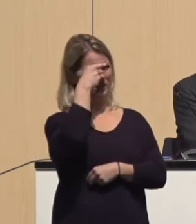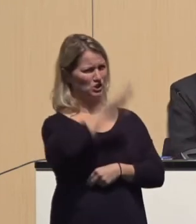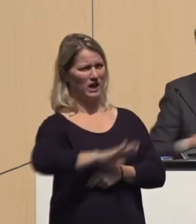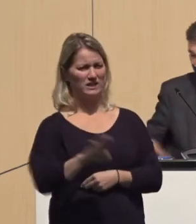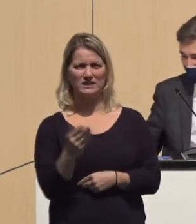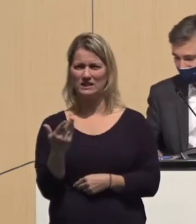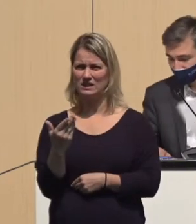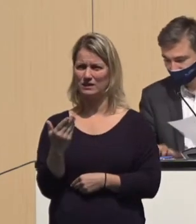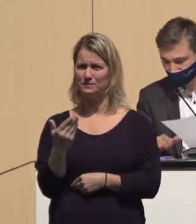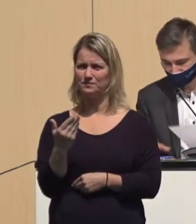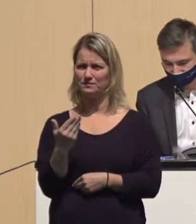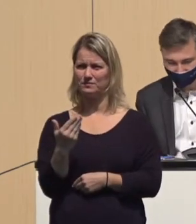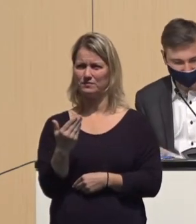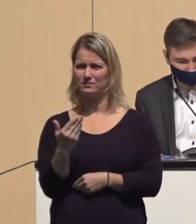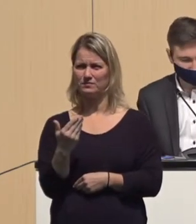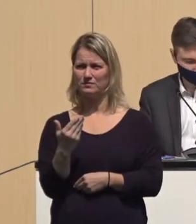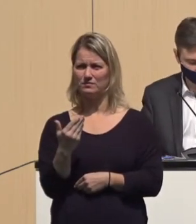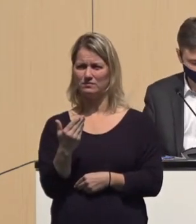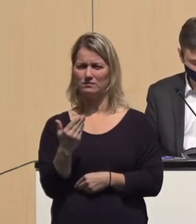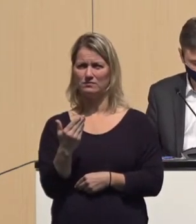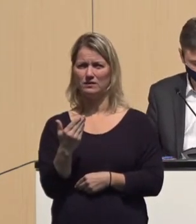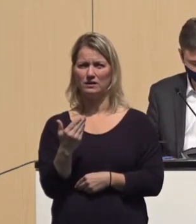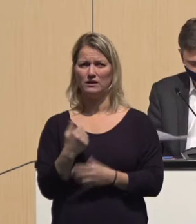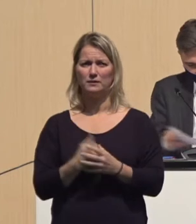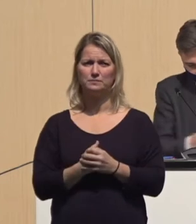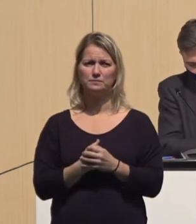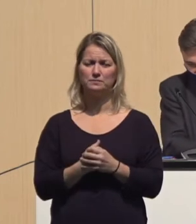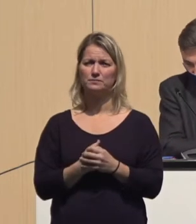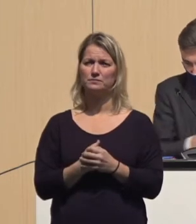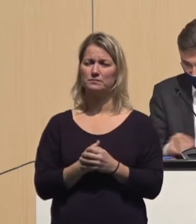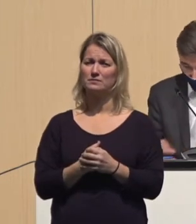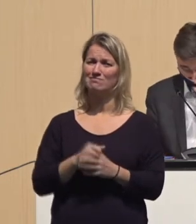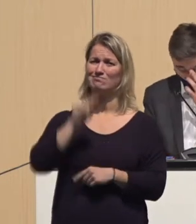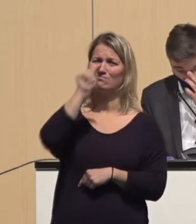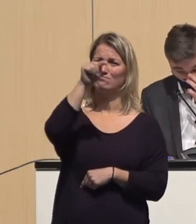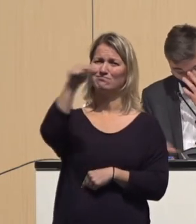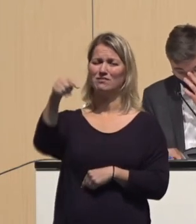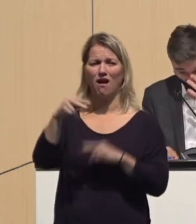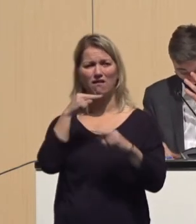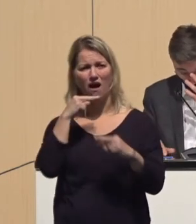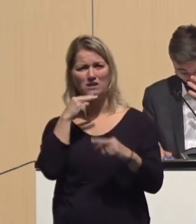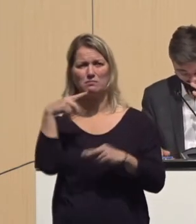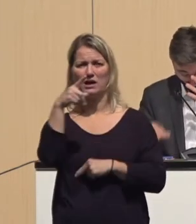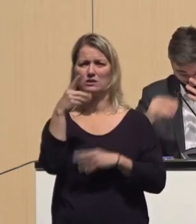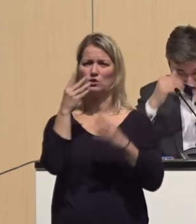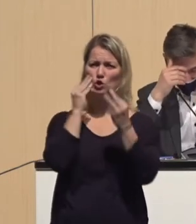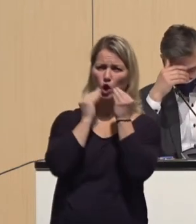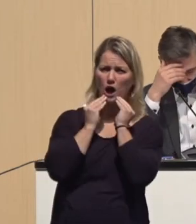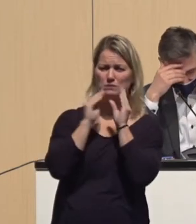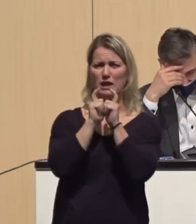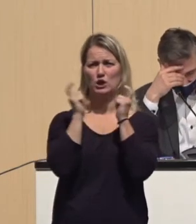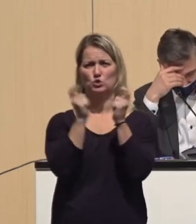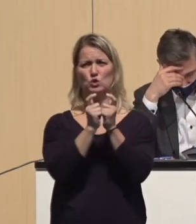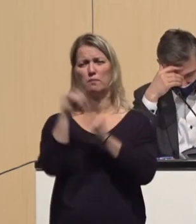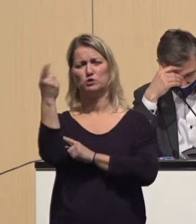leiden oder wir geben den Gastronomen, den Kosmetikstudios